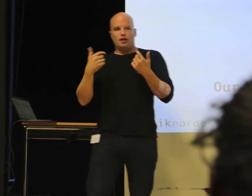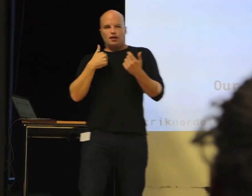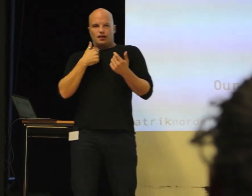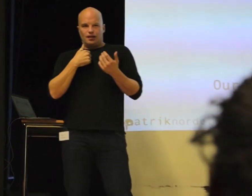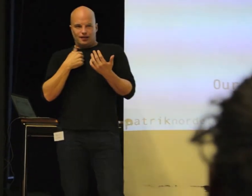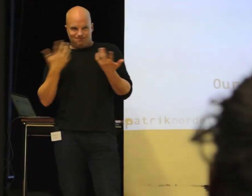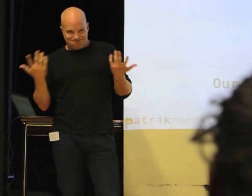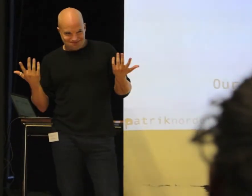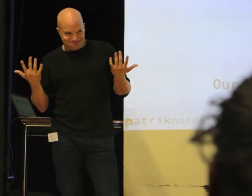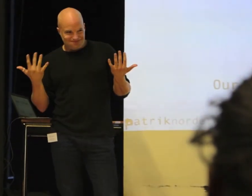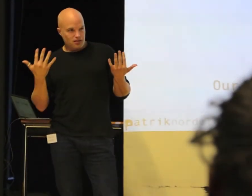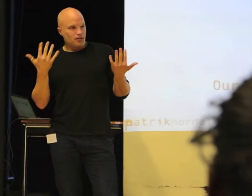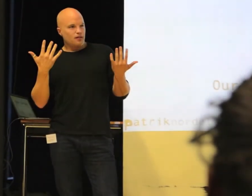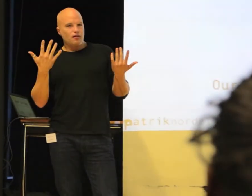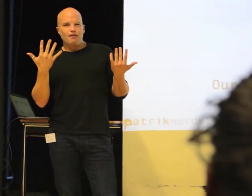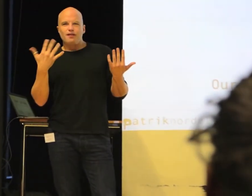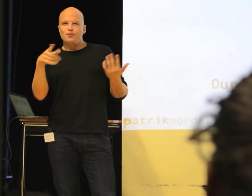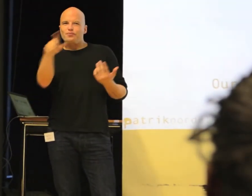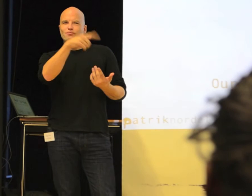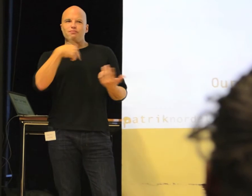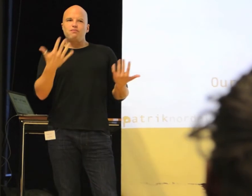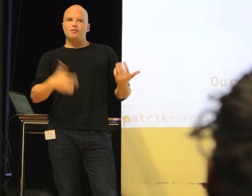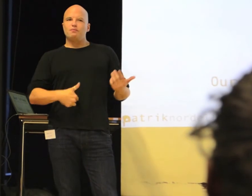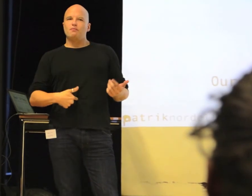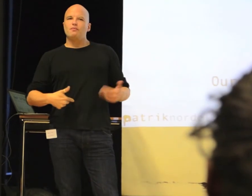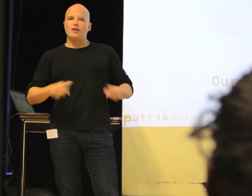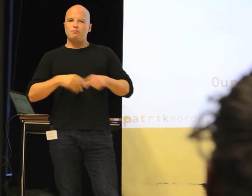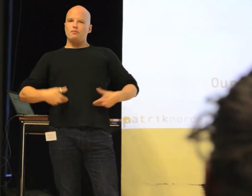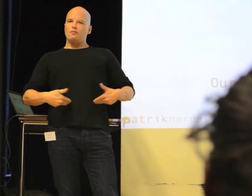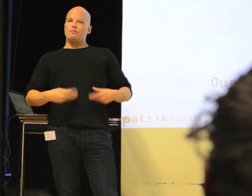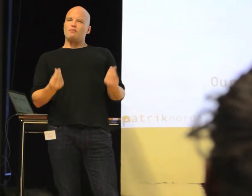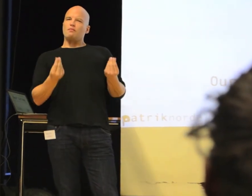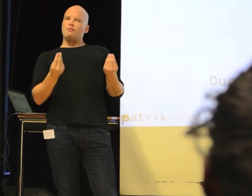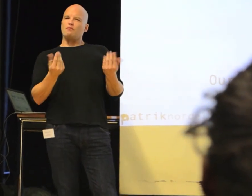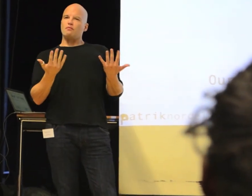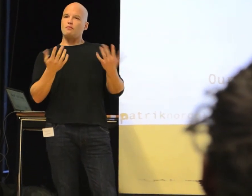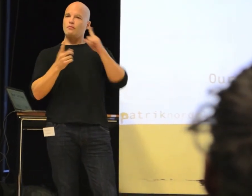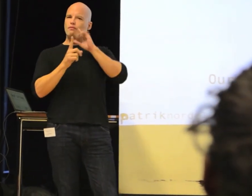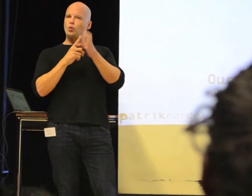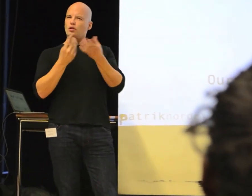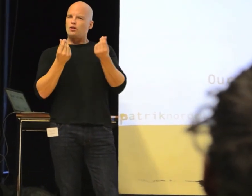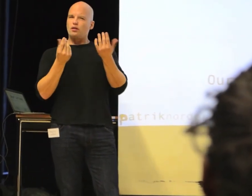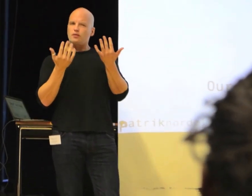hvordan omkring kultur, hvordan man videre formidler det, og har nedtonet det lidt, og i stedet